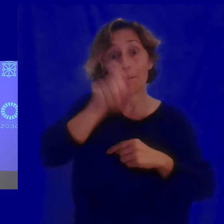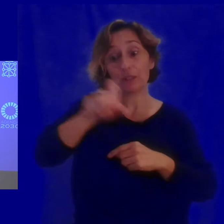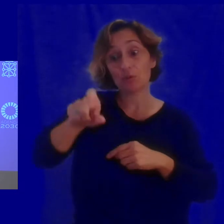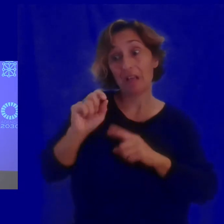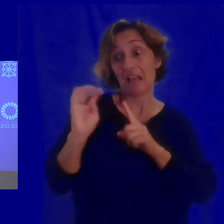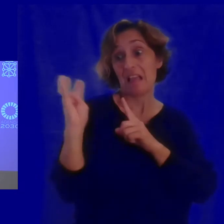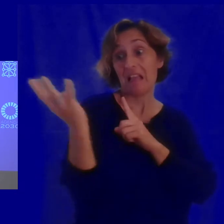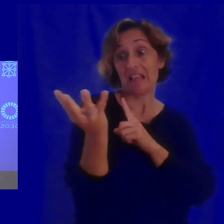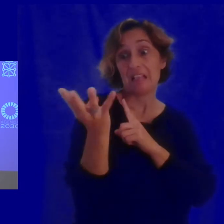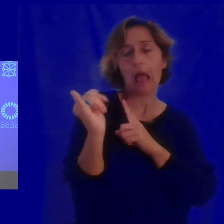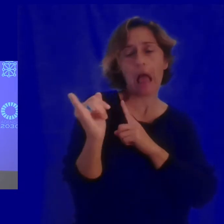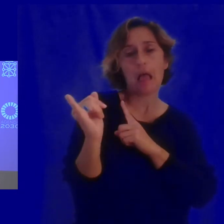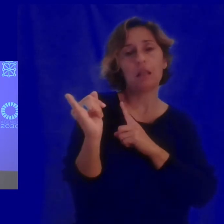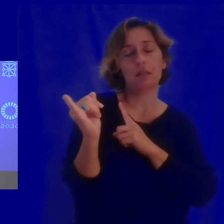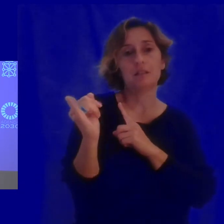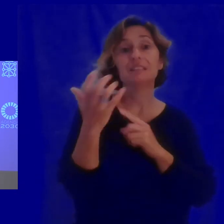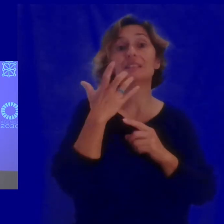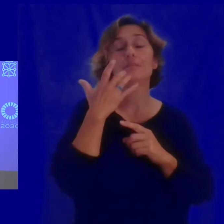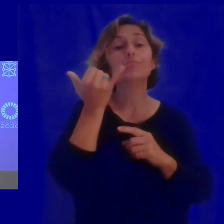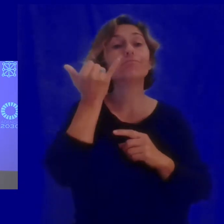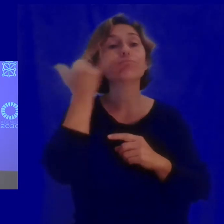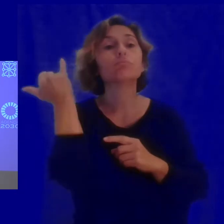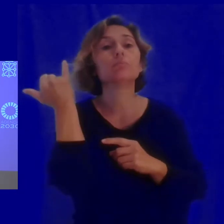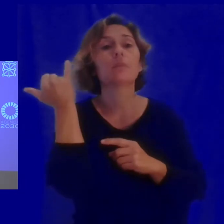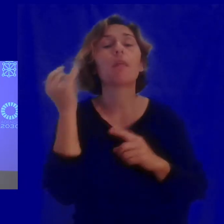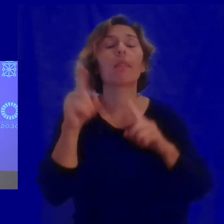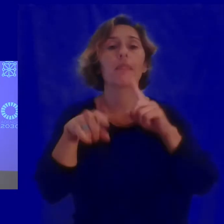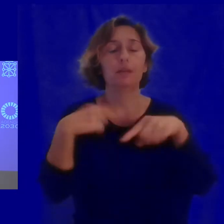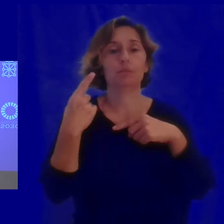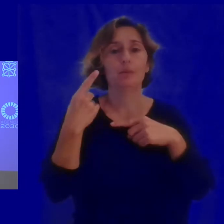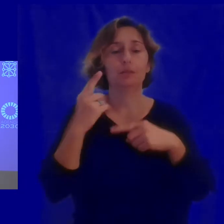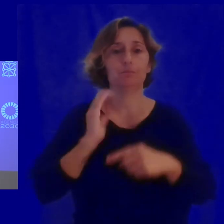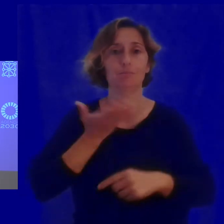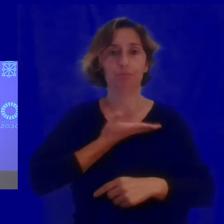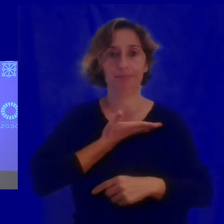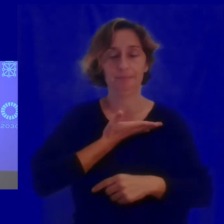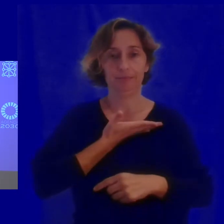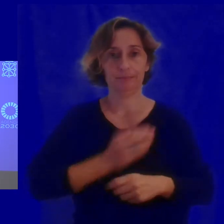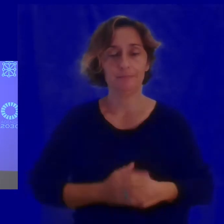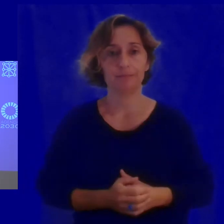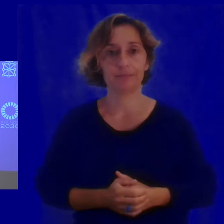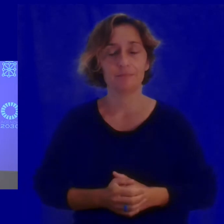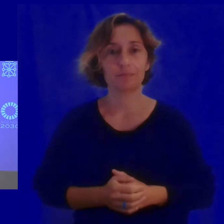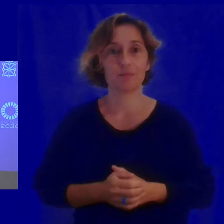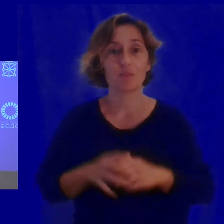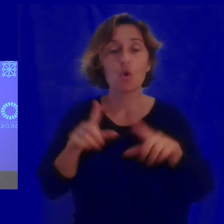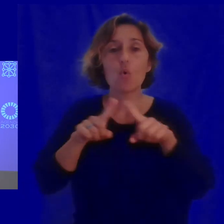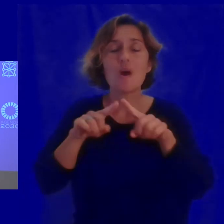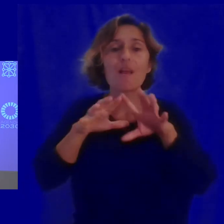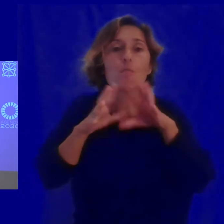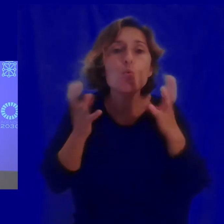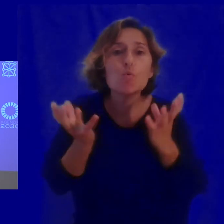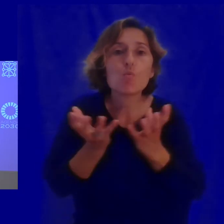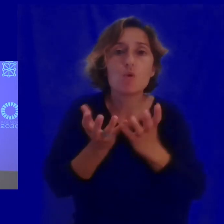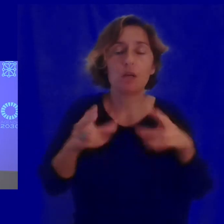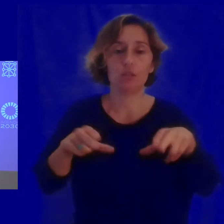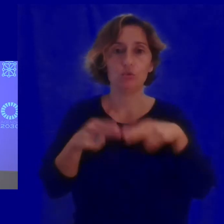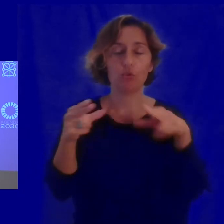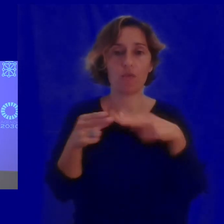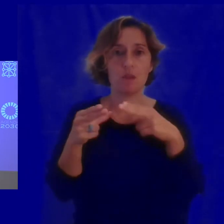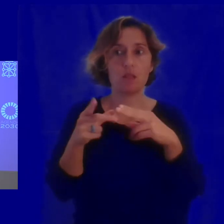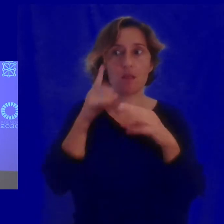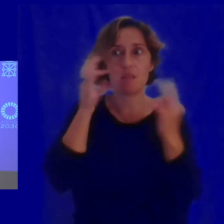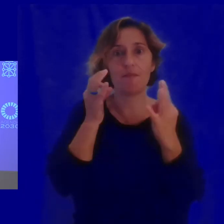también, porque un descuido se paga caro. La burbuja social es una cuestión que tenemos que